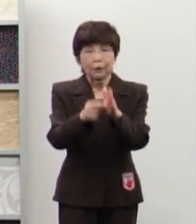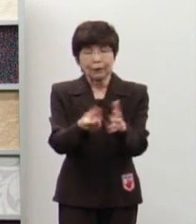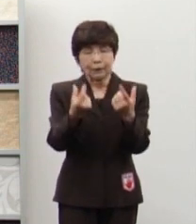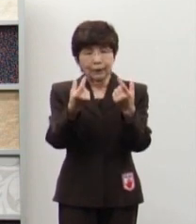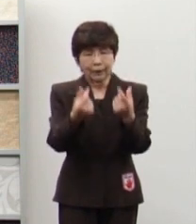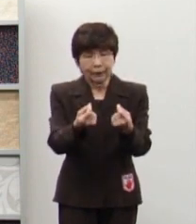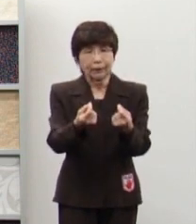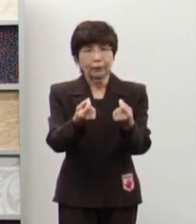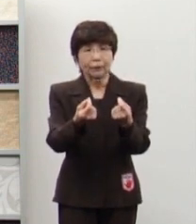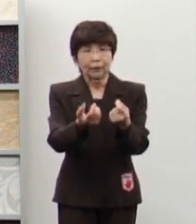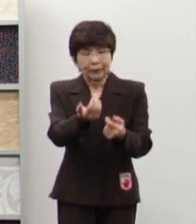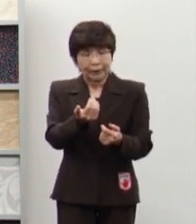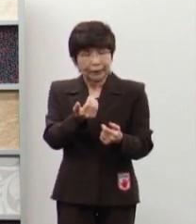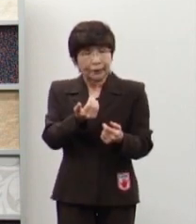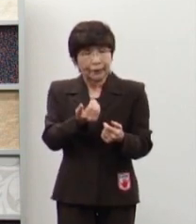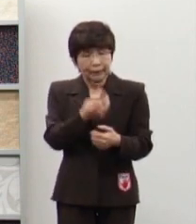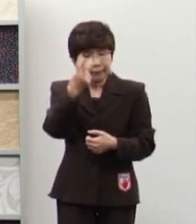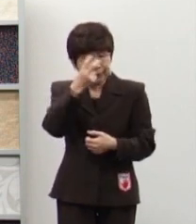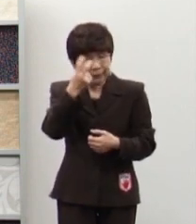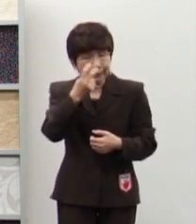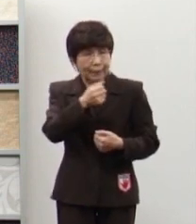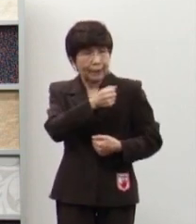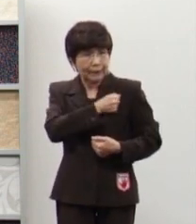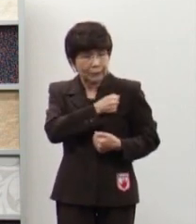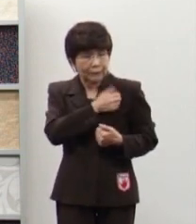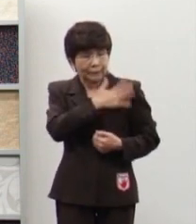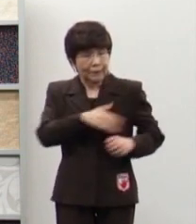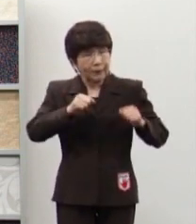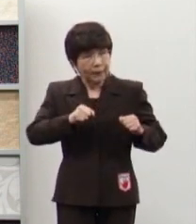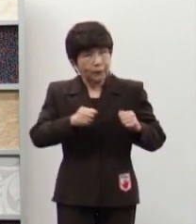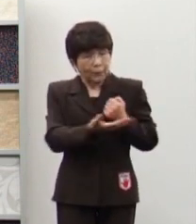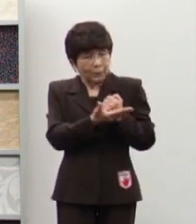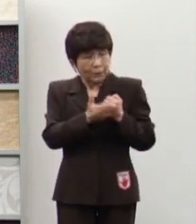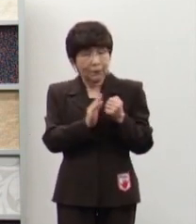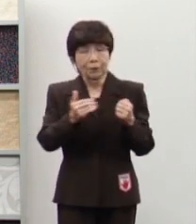体制を敷いて命と健康を守り抜いていかなければなりません。